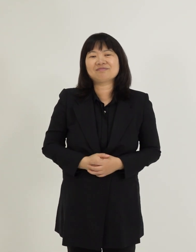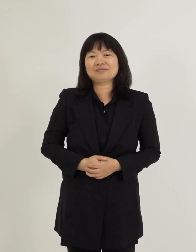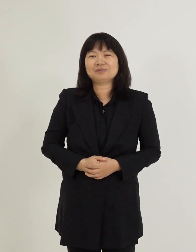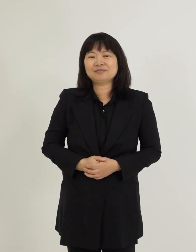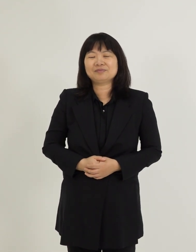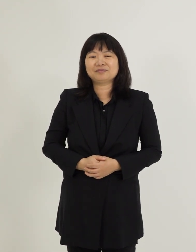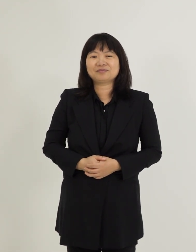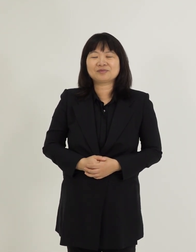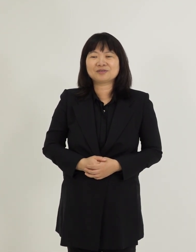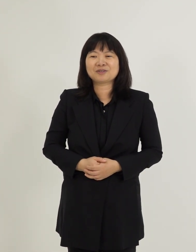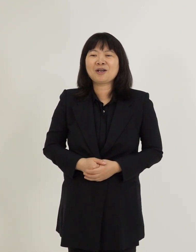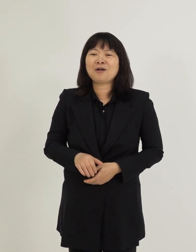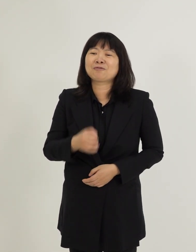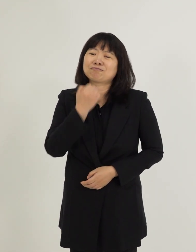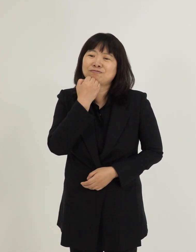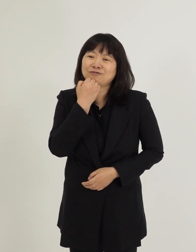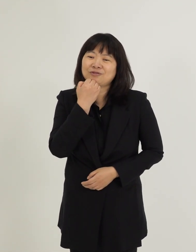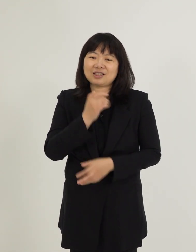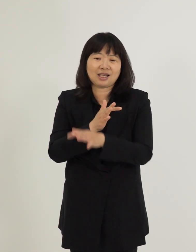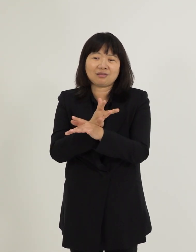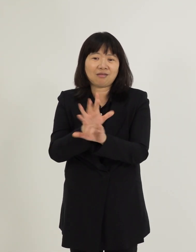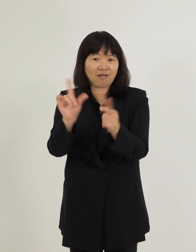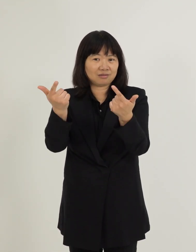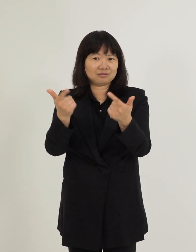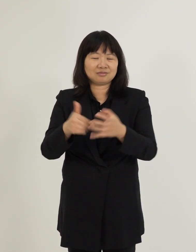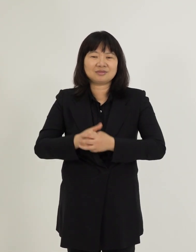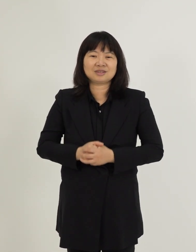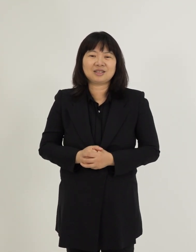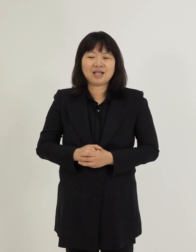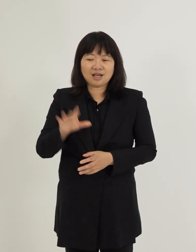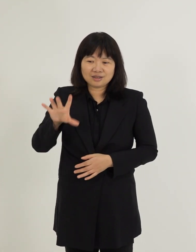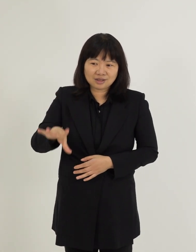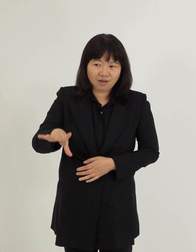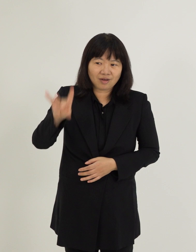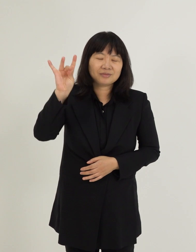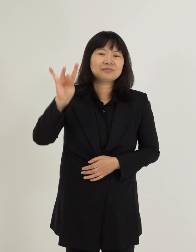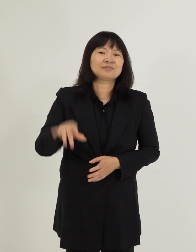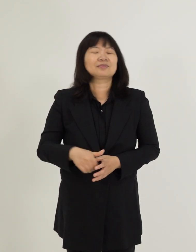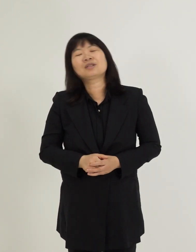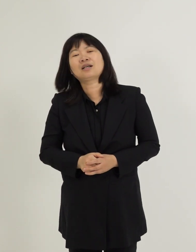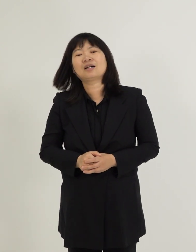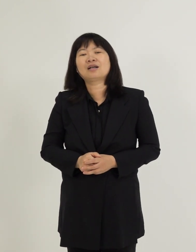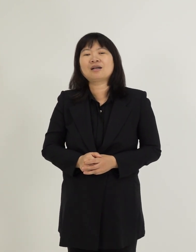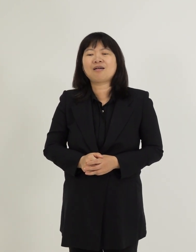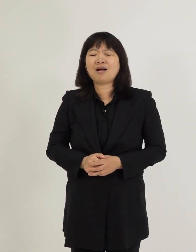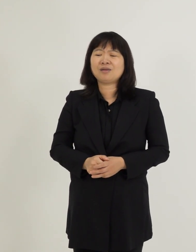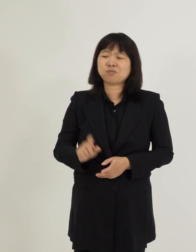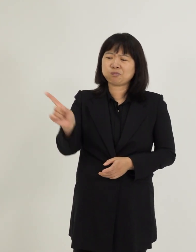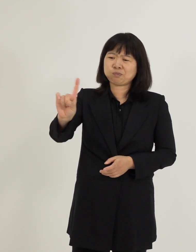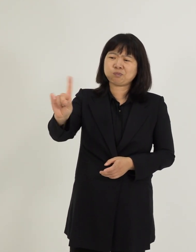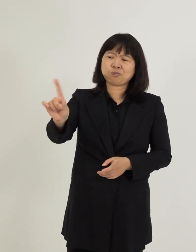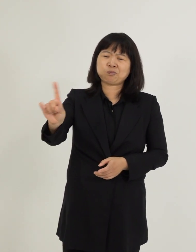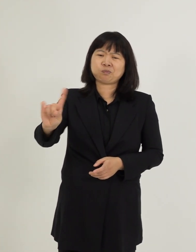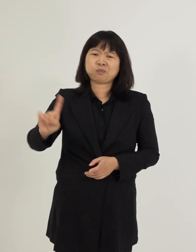이게 제가 웃으라고 한 얘기가 아니에요. 처음에 저 뭐야,